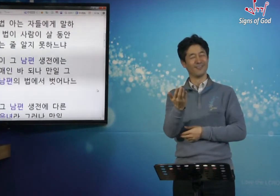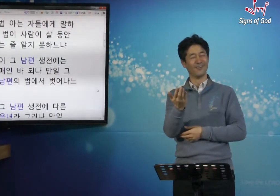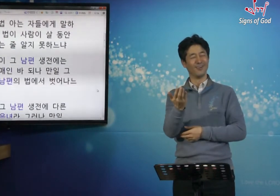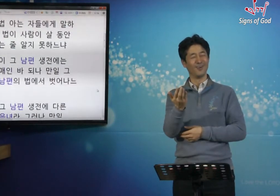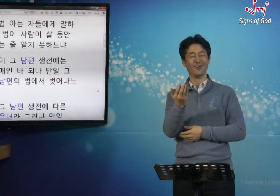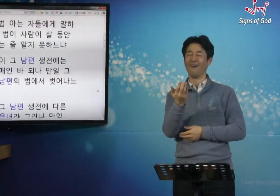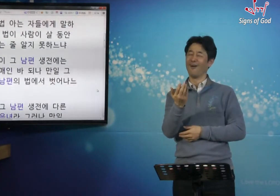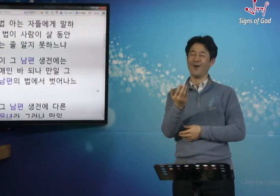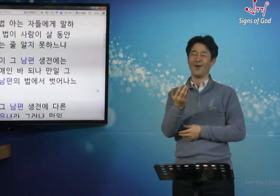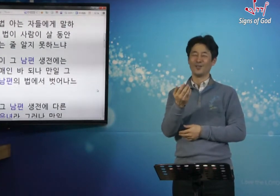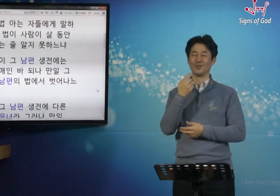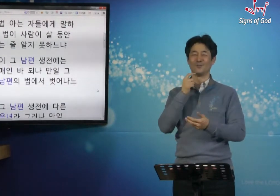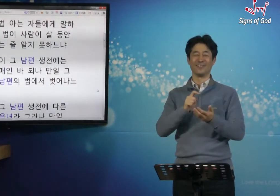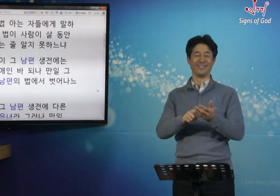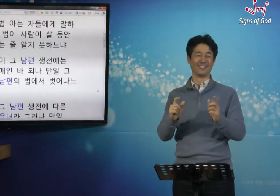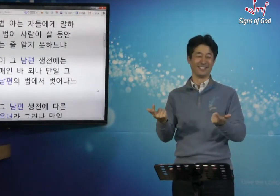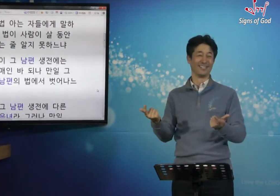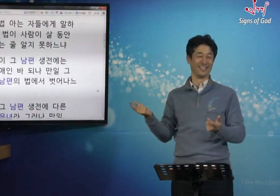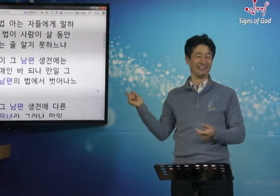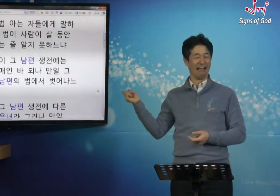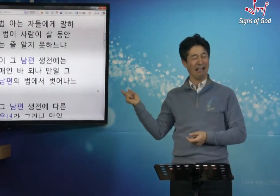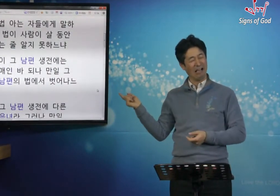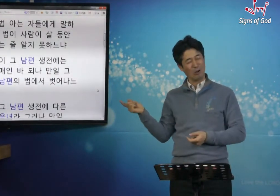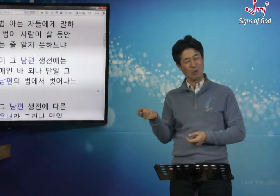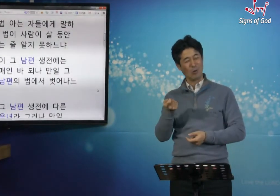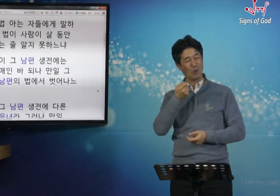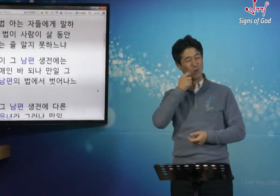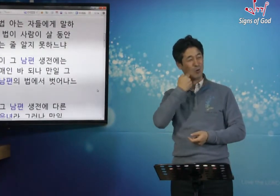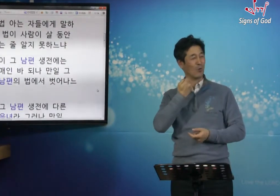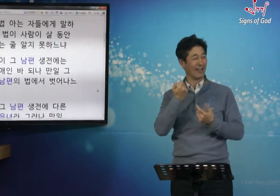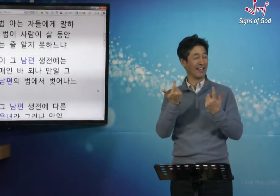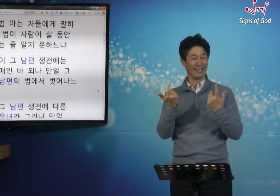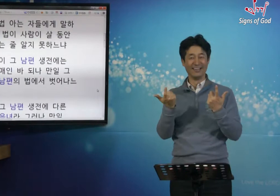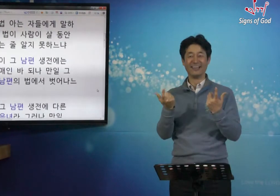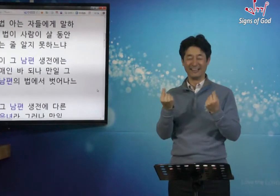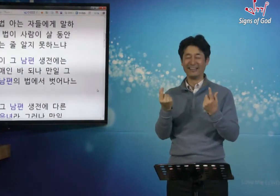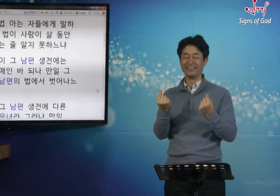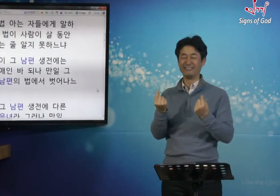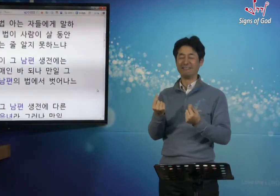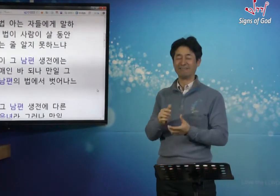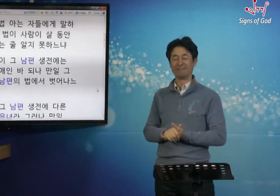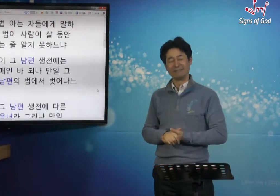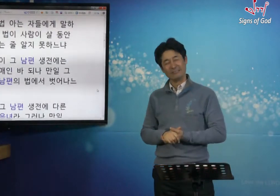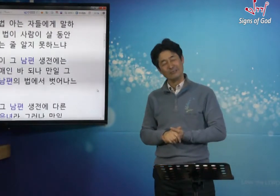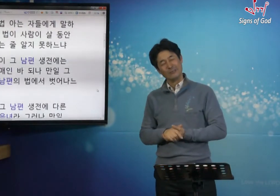농인들에게 설교를 할 수 있을까라는 생각을 해봅니다. 쉽지 않구나. 어려울 것 같습니다.